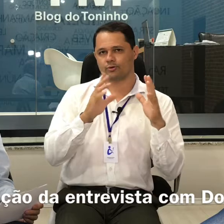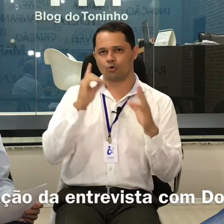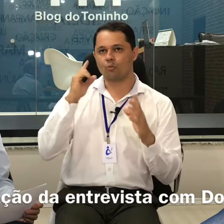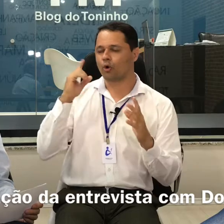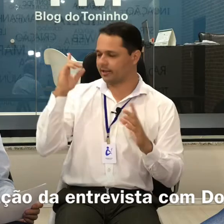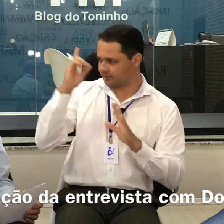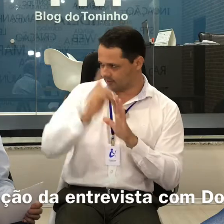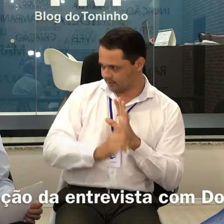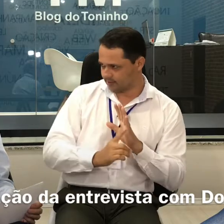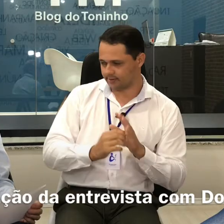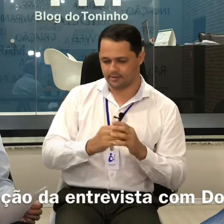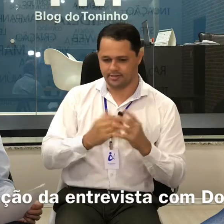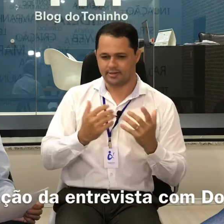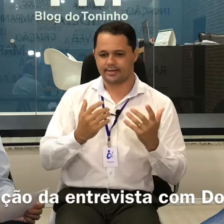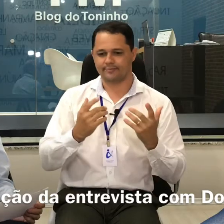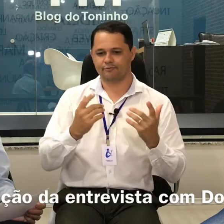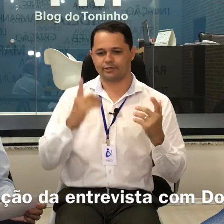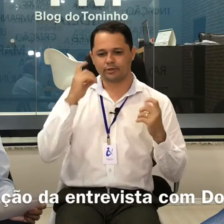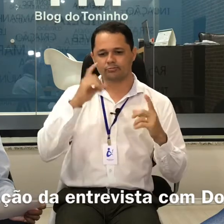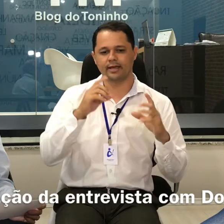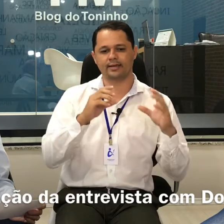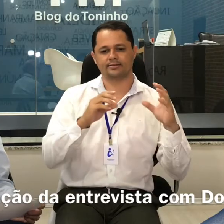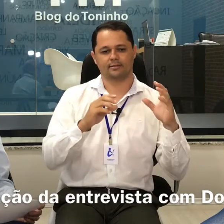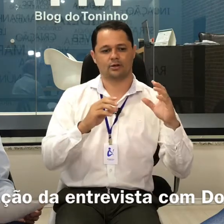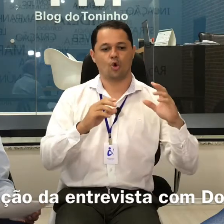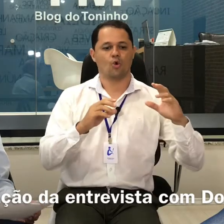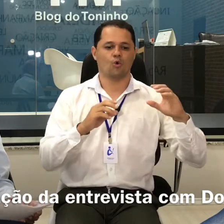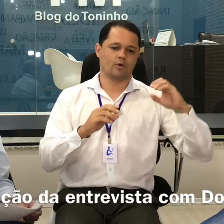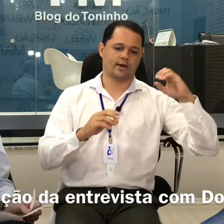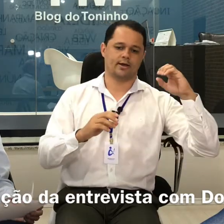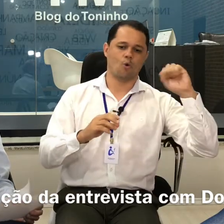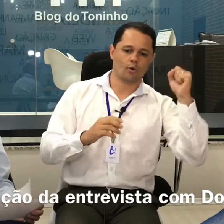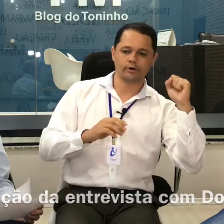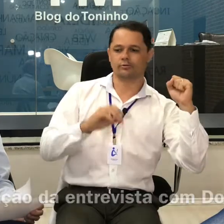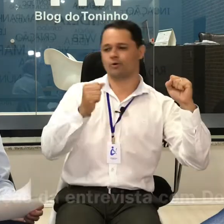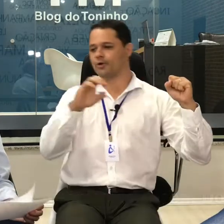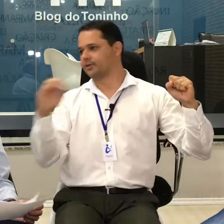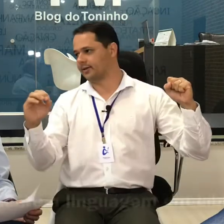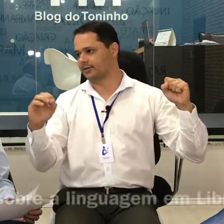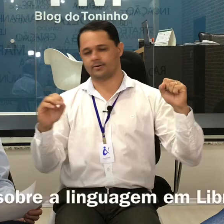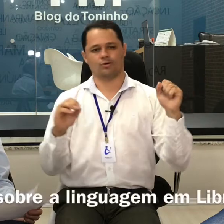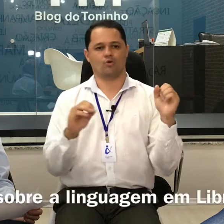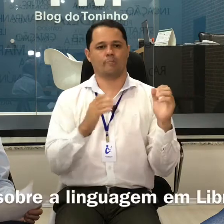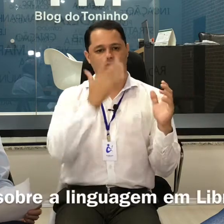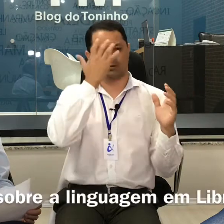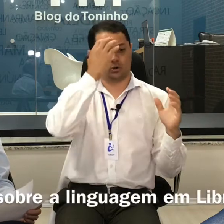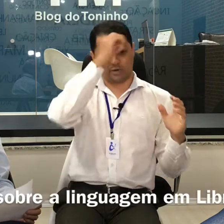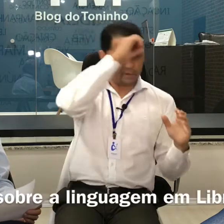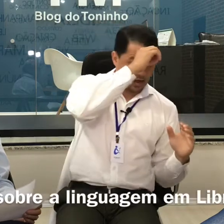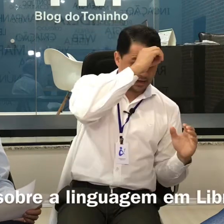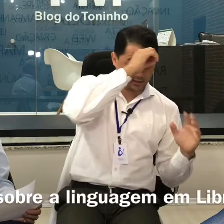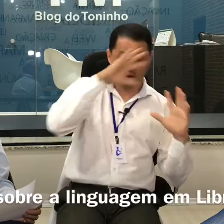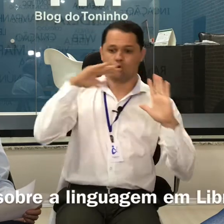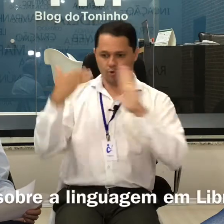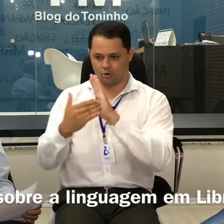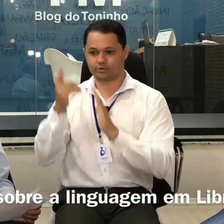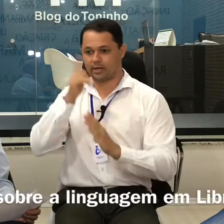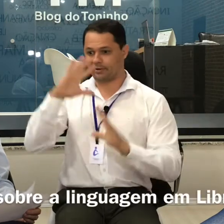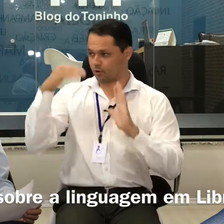como qualquer deficiência, você não tem assim, ou é 8 ou é 80. Ou a pessoa não sabe nada, ou ele consegue aprender tudo.